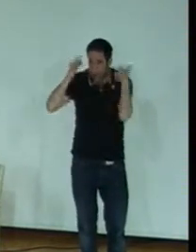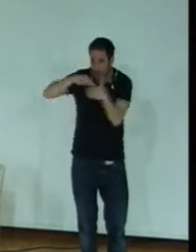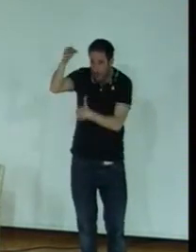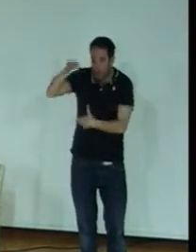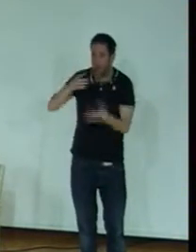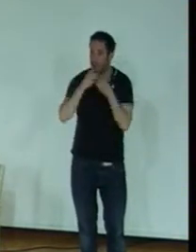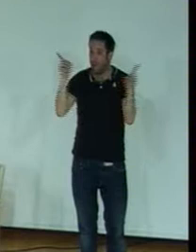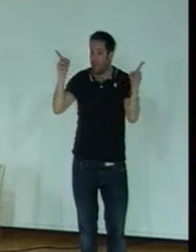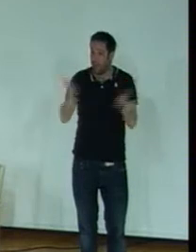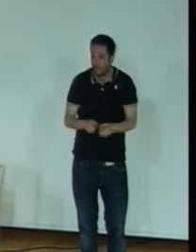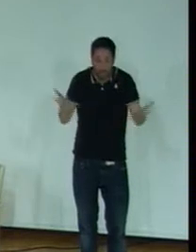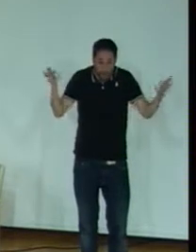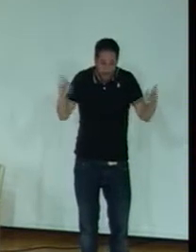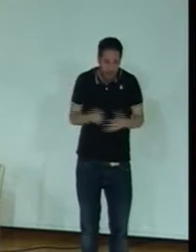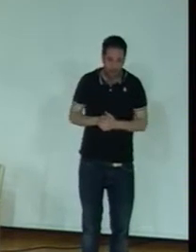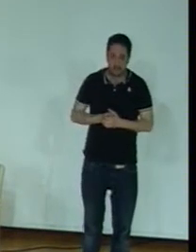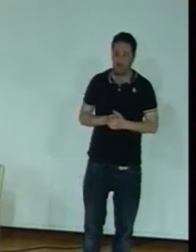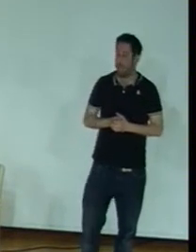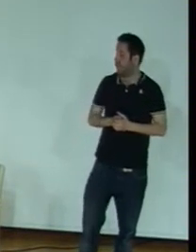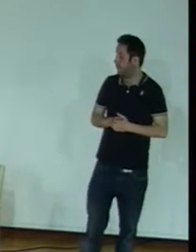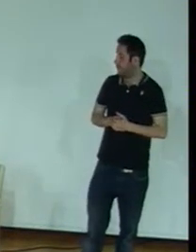Il faut dire les choses clairement quand même.